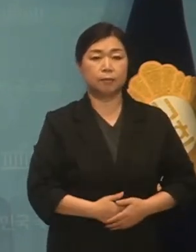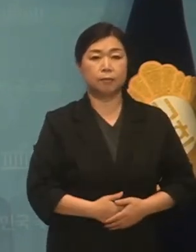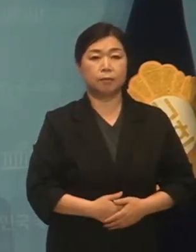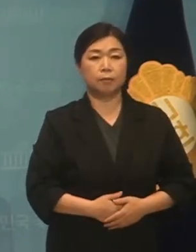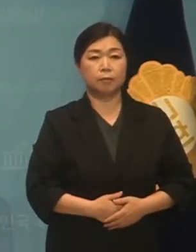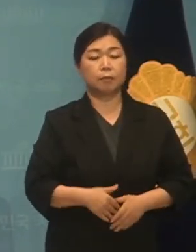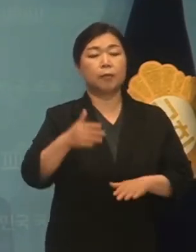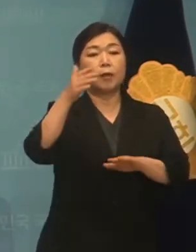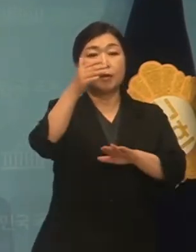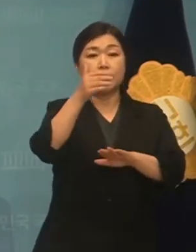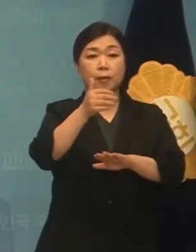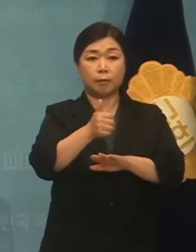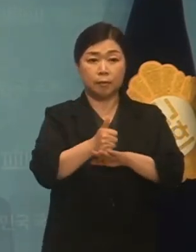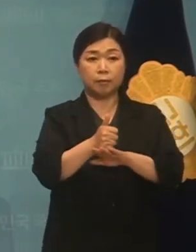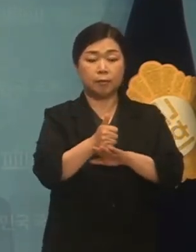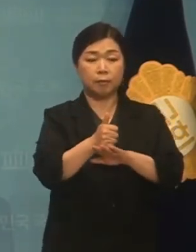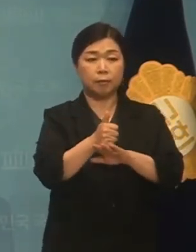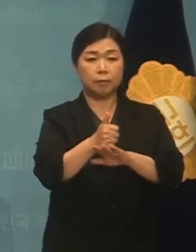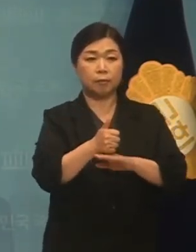마지막으로